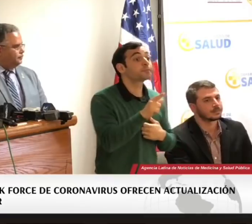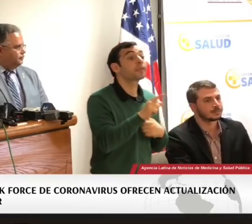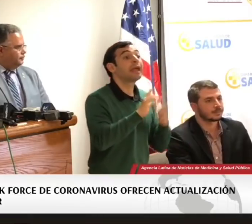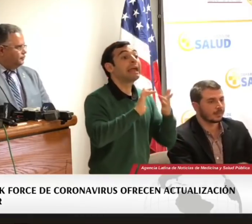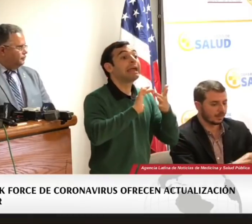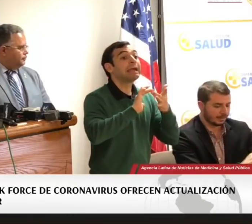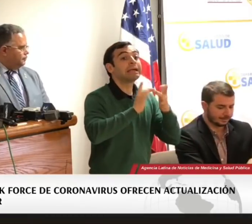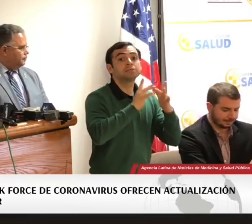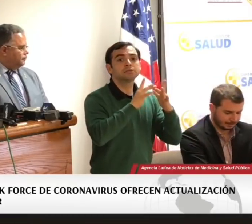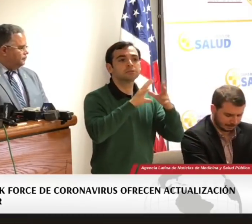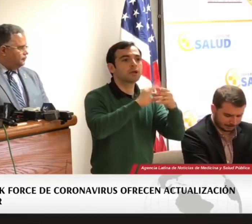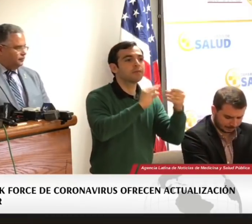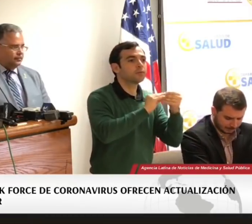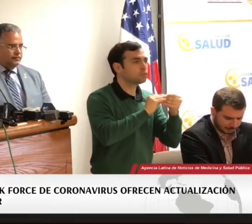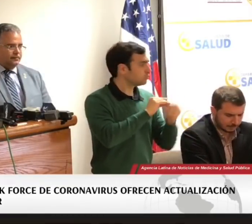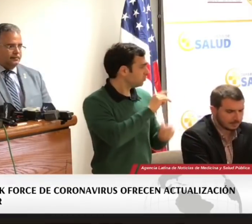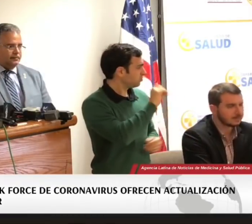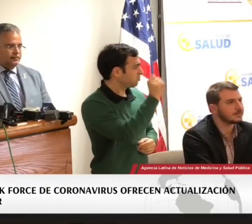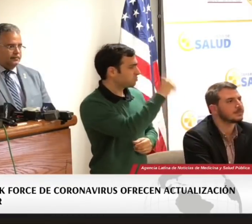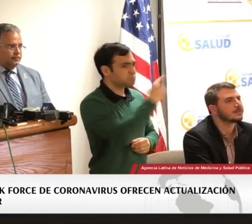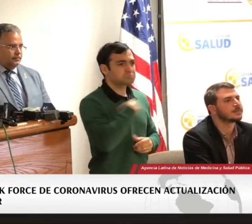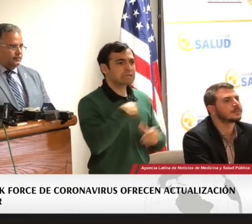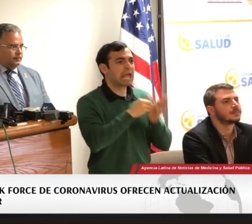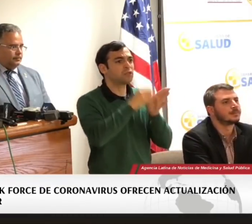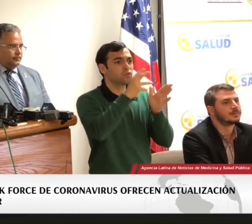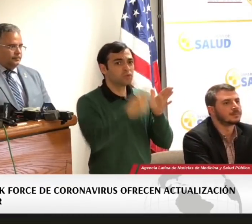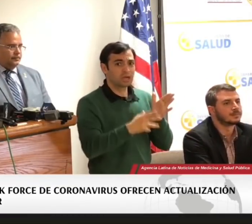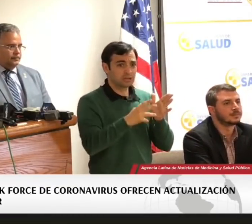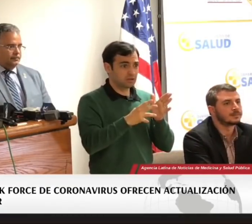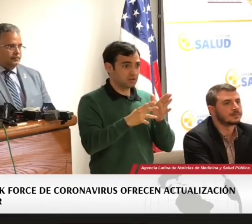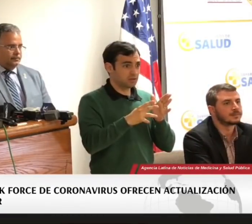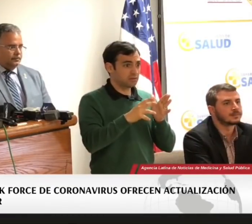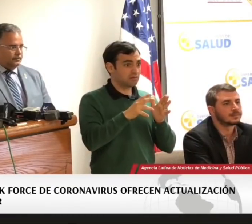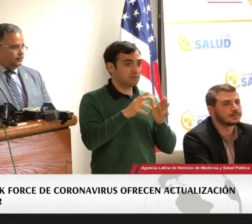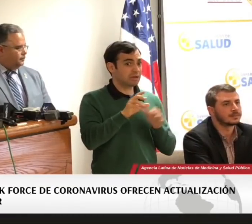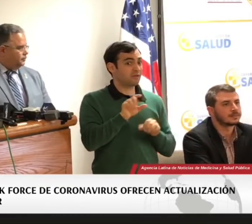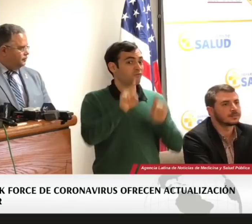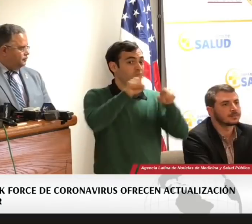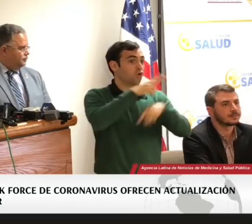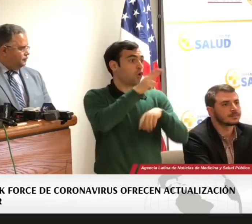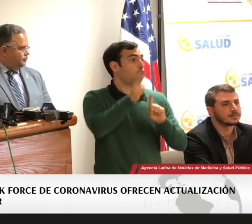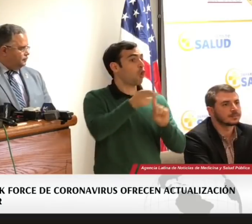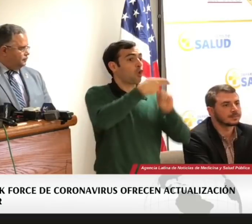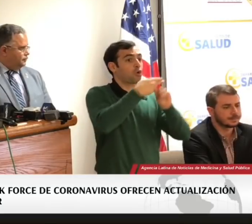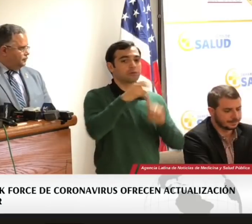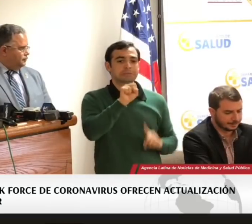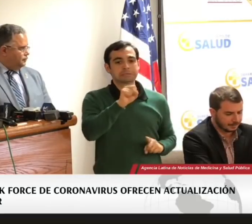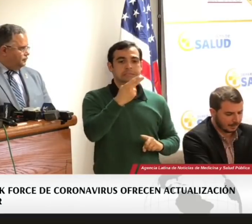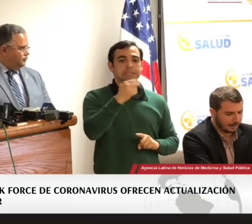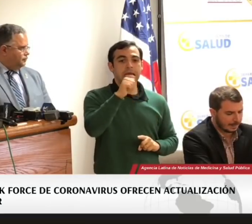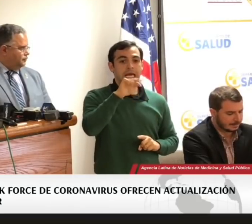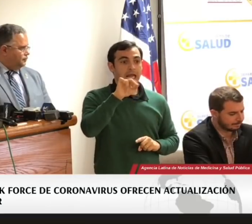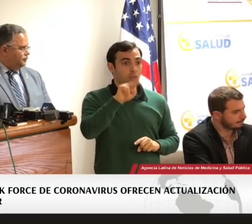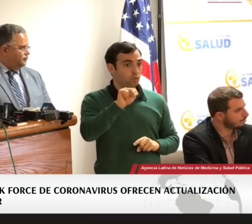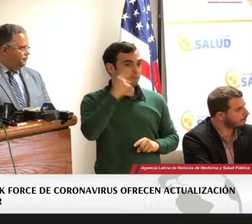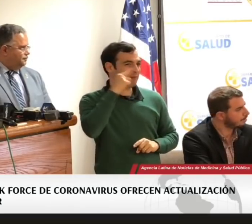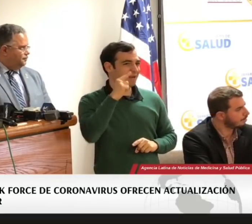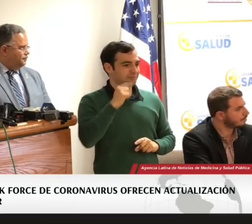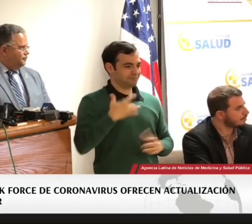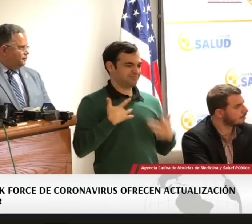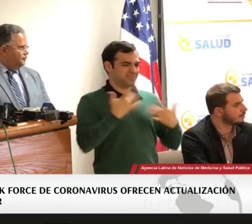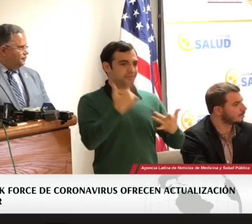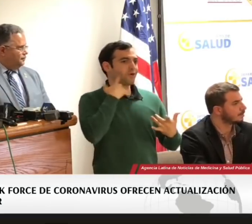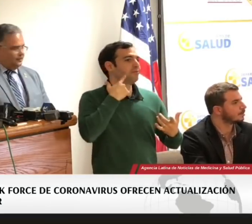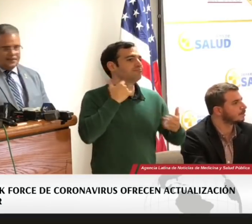que hubo estudiantes o maestros, personal del departamento en el Sheraton, en la actividad bailable. Si pudiera dar detalles sobre eso y las medidas que se están